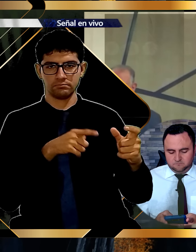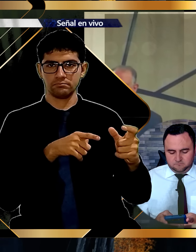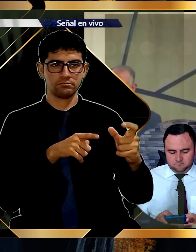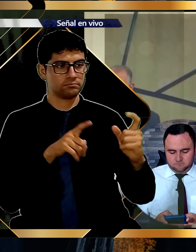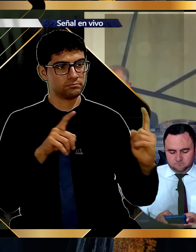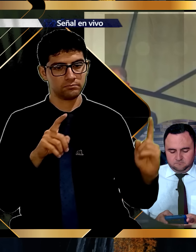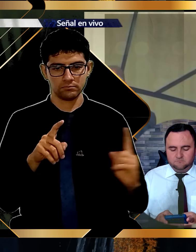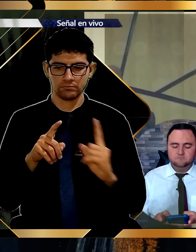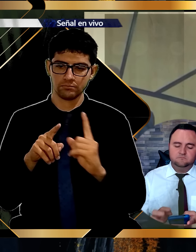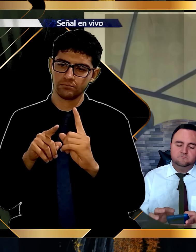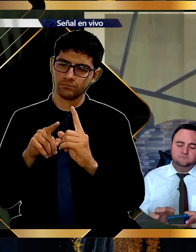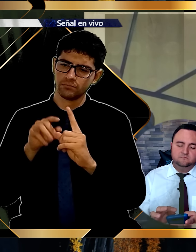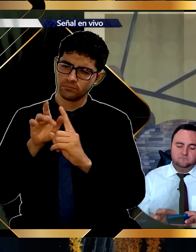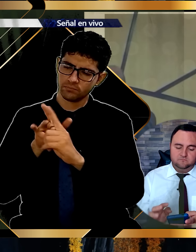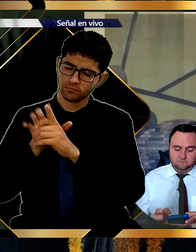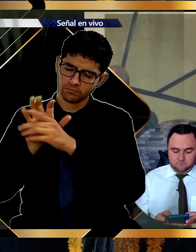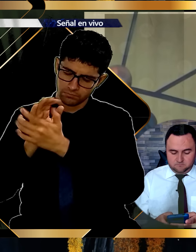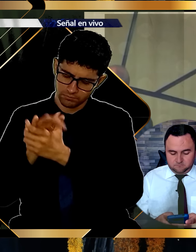hacen los milagros.